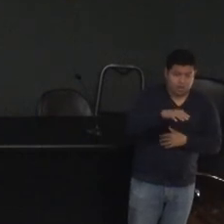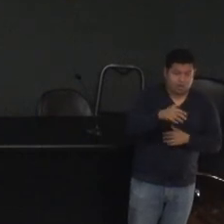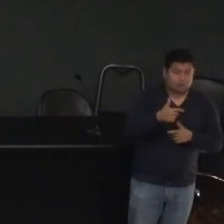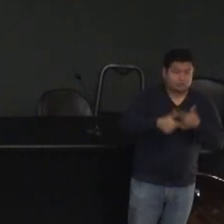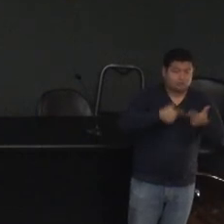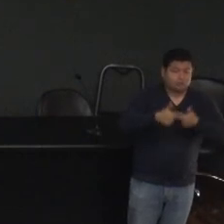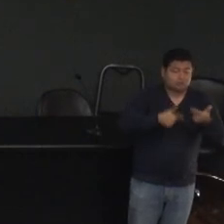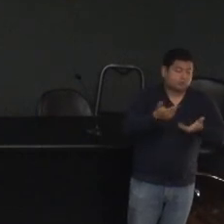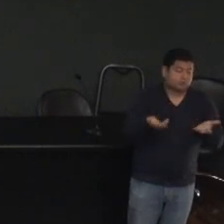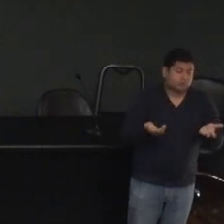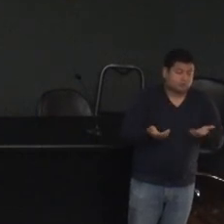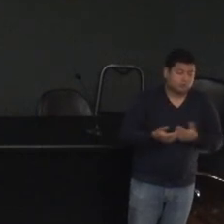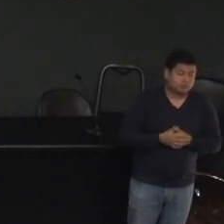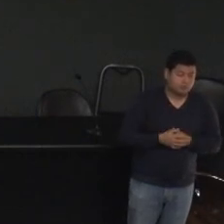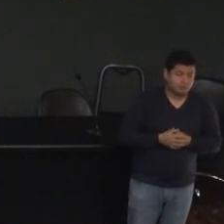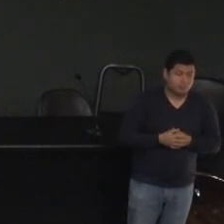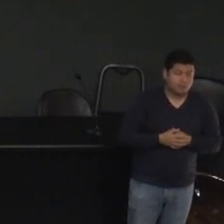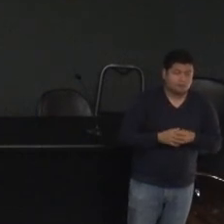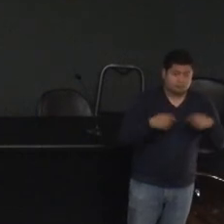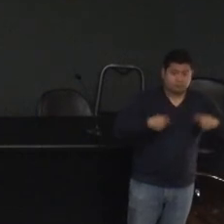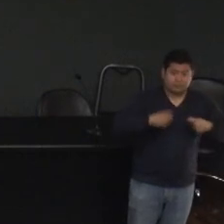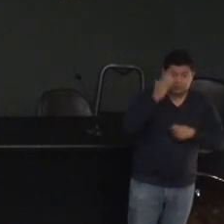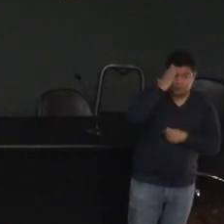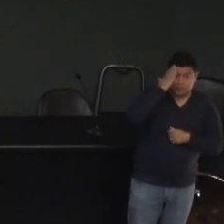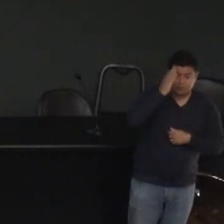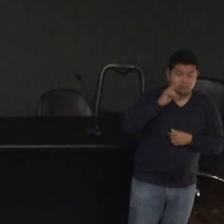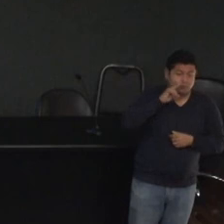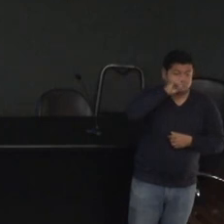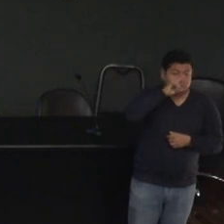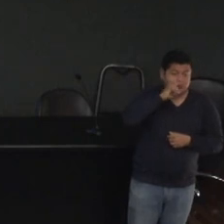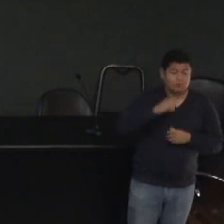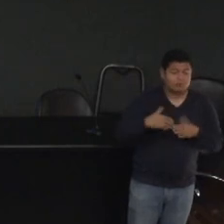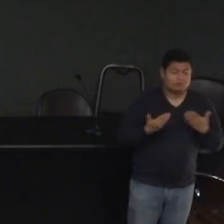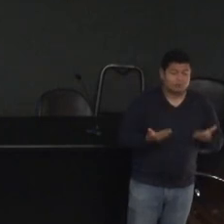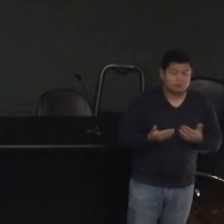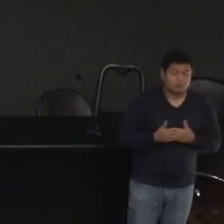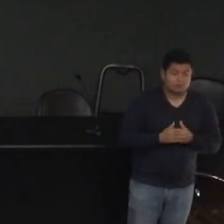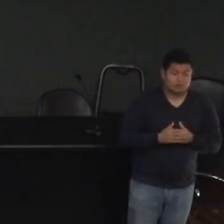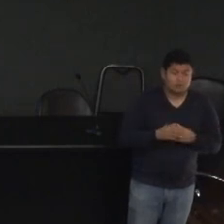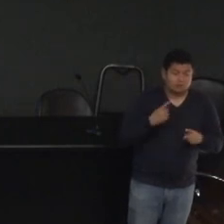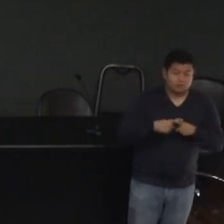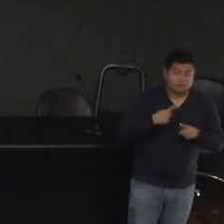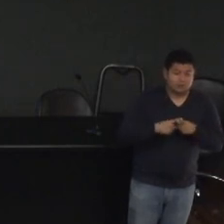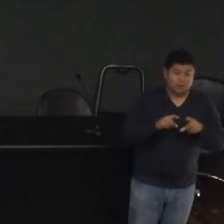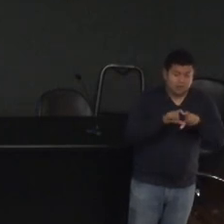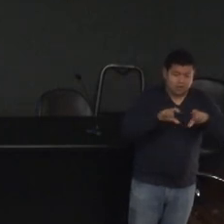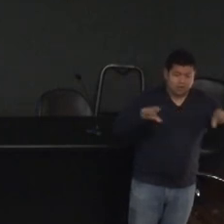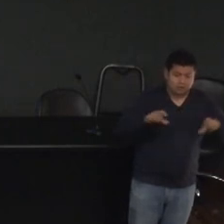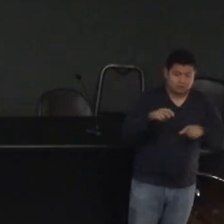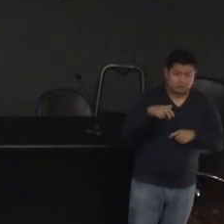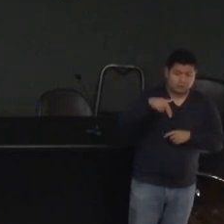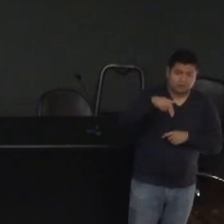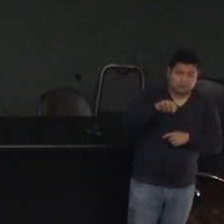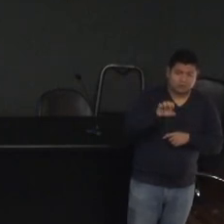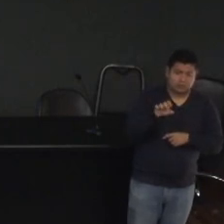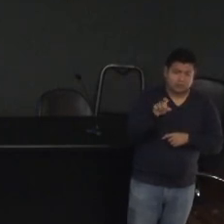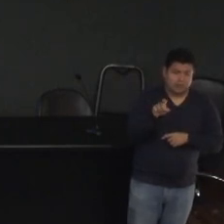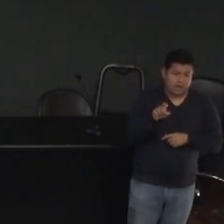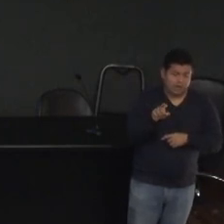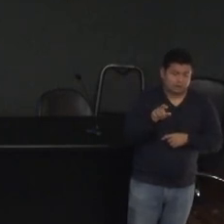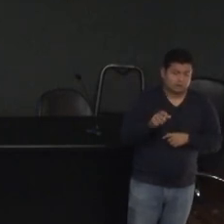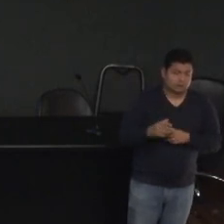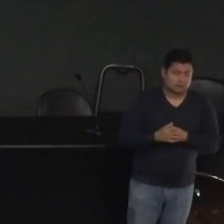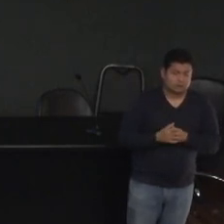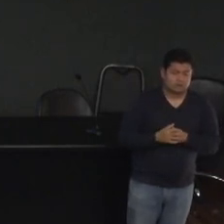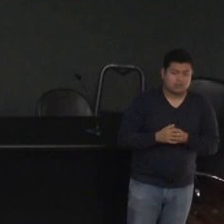quais são os riscos para poder elaborar o porque a cláusula contratual de um contrato de next não é a mesma